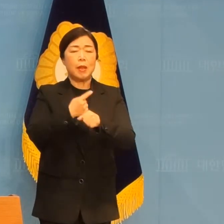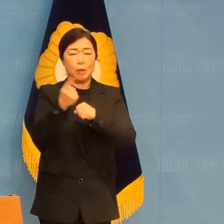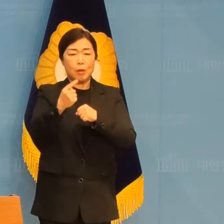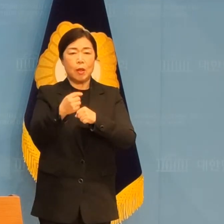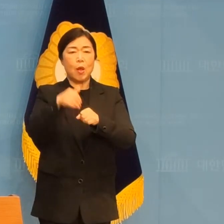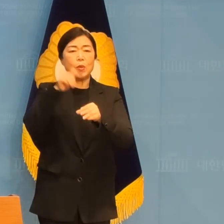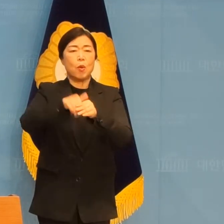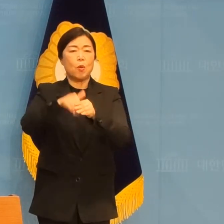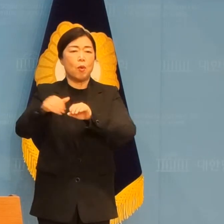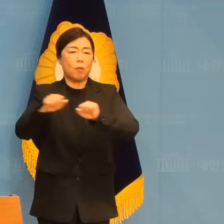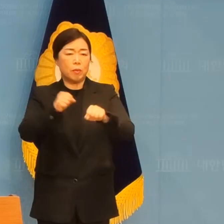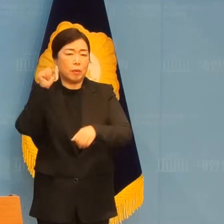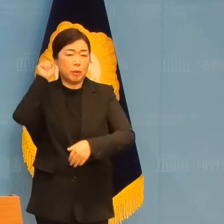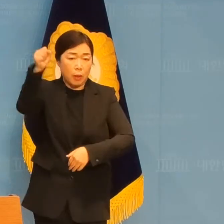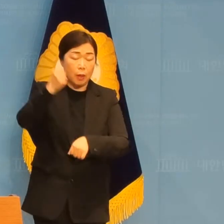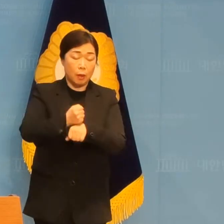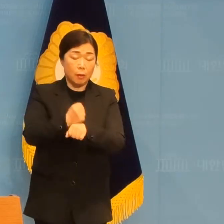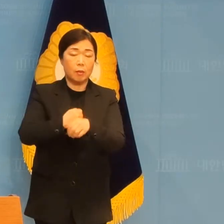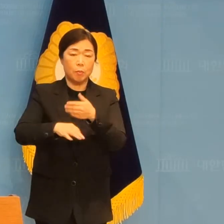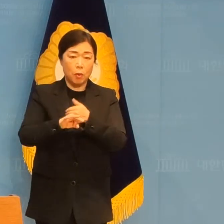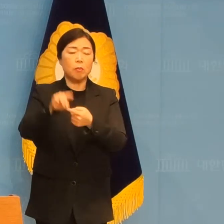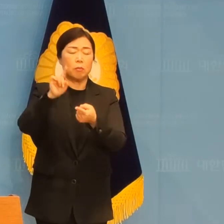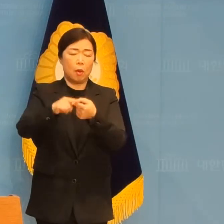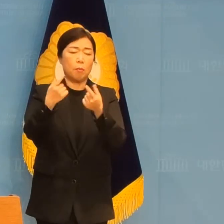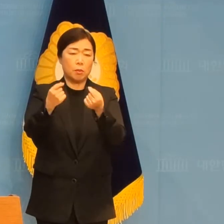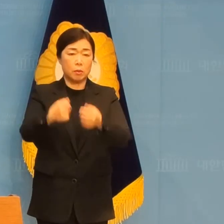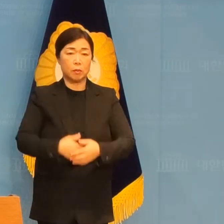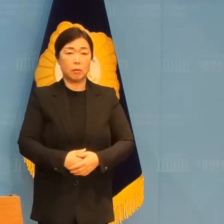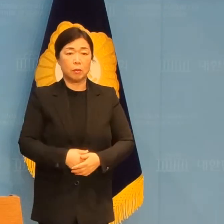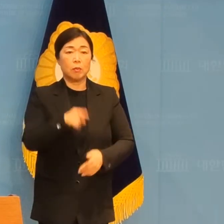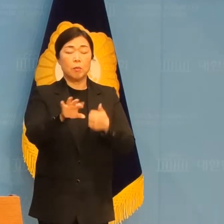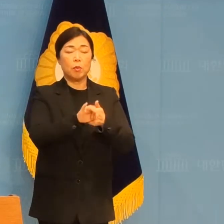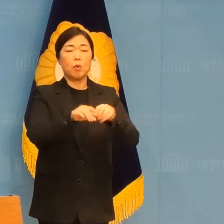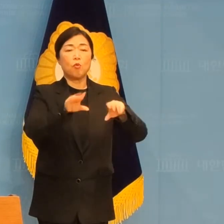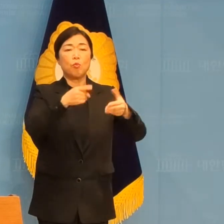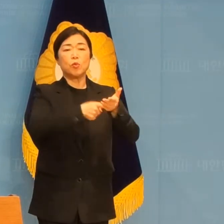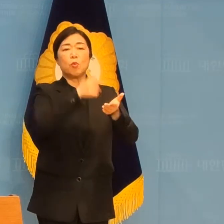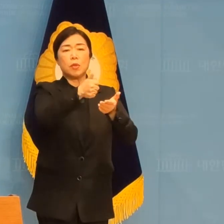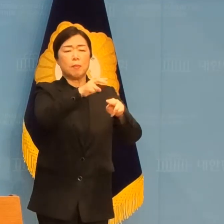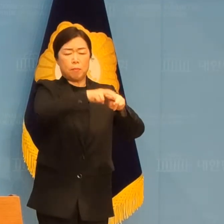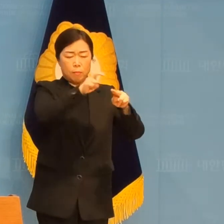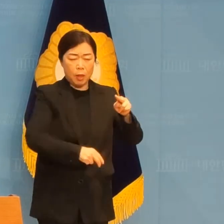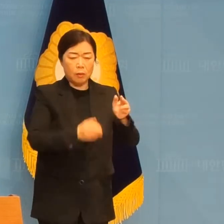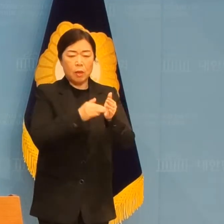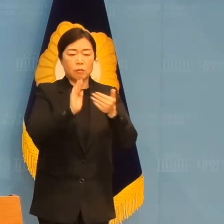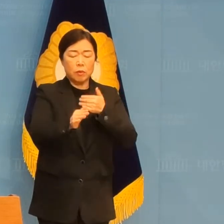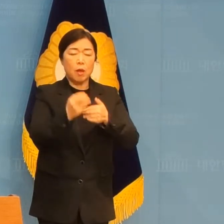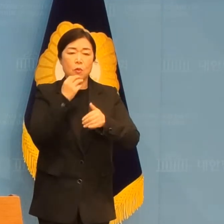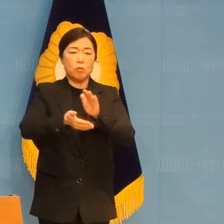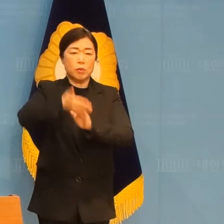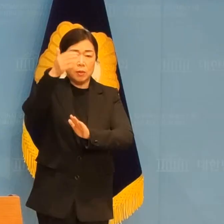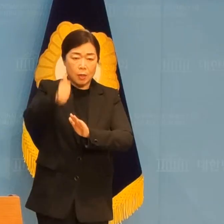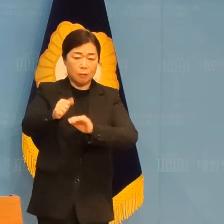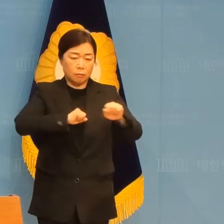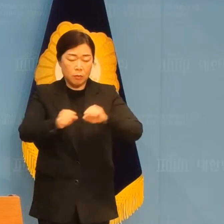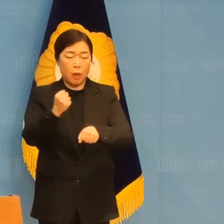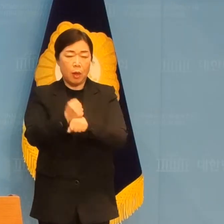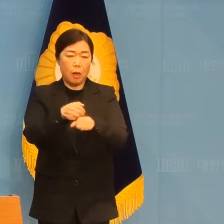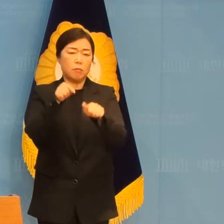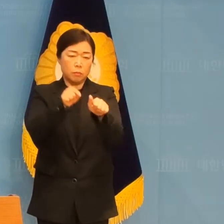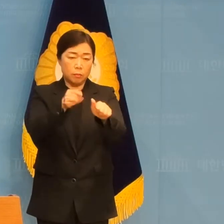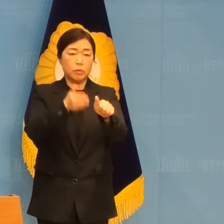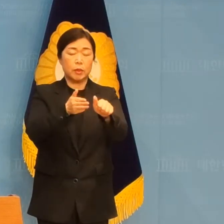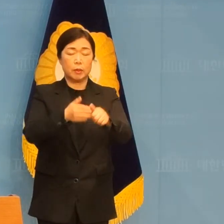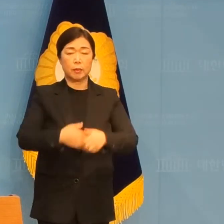정말 서울시장에 나갈 생각이라면 총리 딱지부터 떼고 정정당당히 시민 앞에 나오기